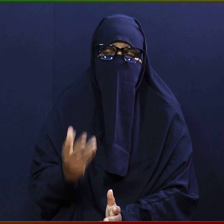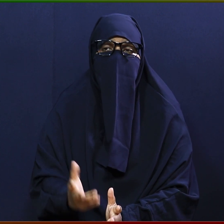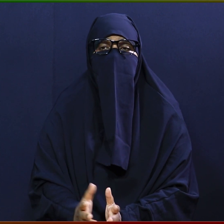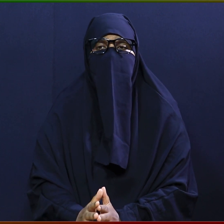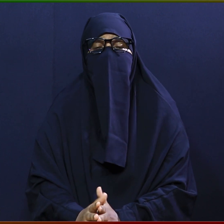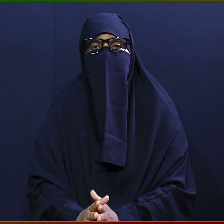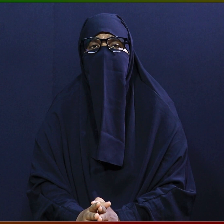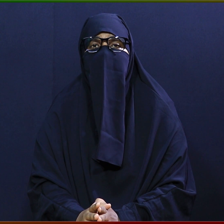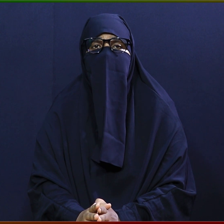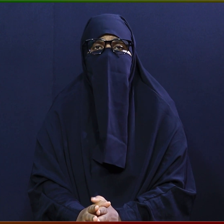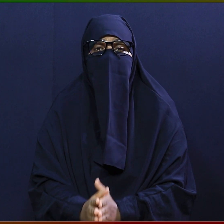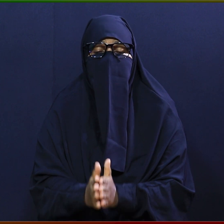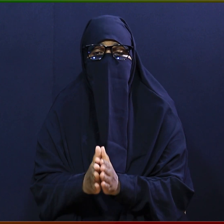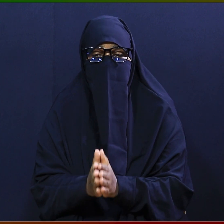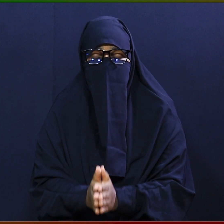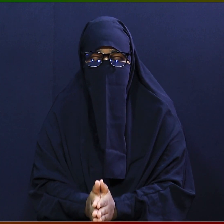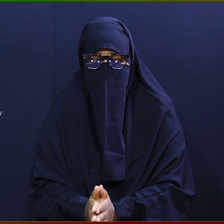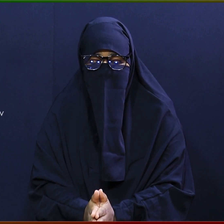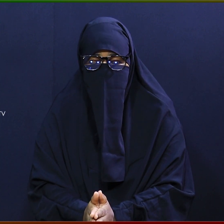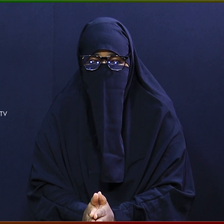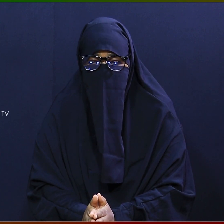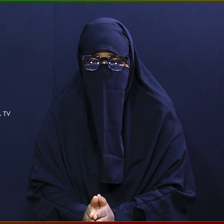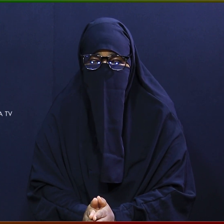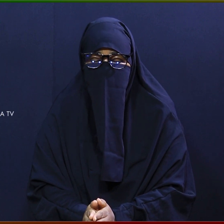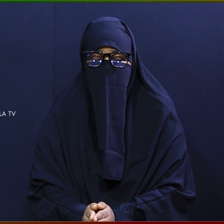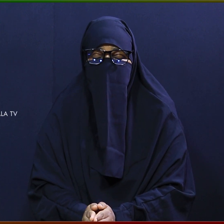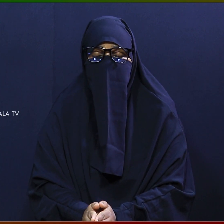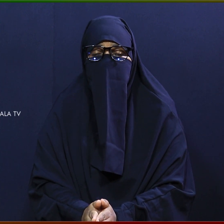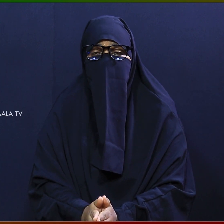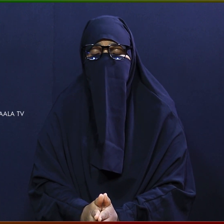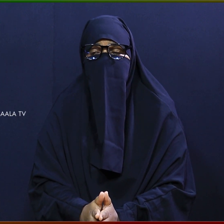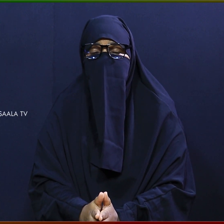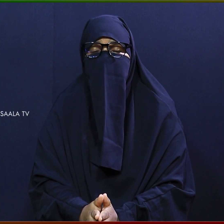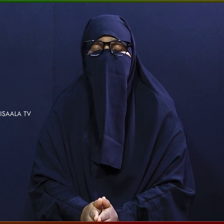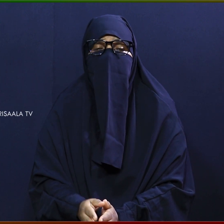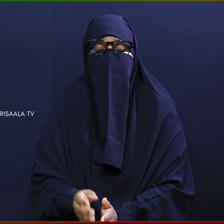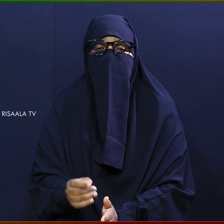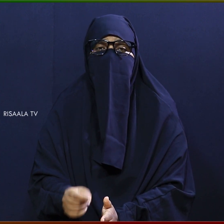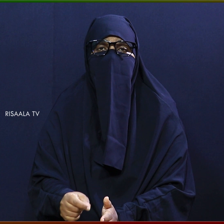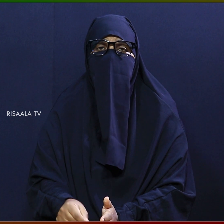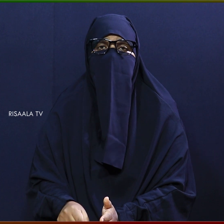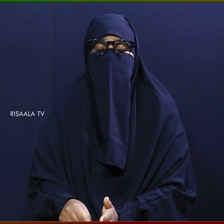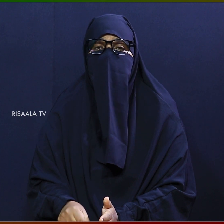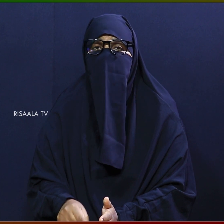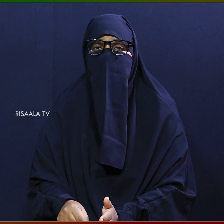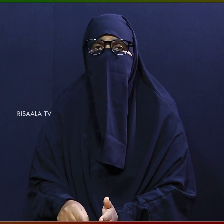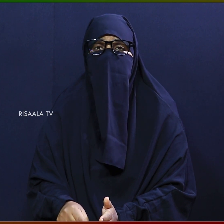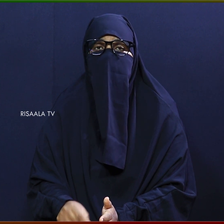u bedelayso maxay tahay ilaahay wuxuu dhahay aayadda qur-aanka wuxuu ilaahay ku leeyahay yacni laqad khalaqna alinsaana fii axsani